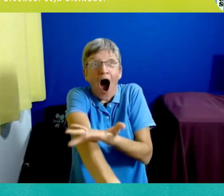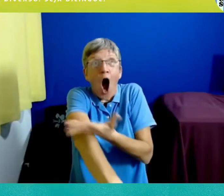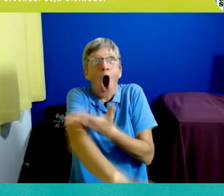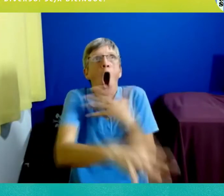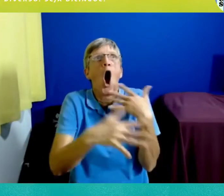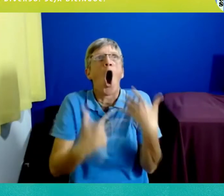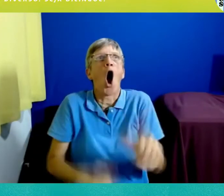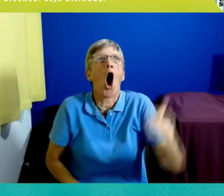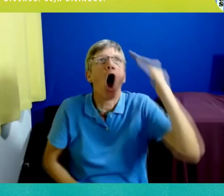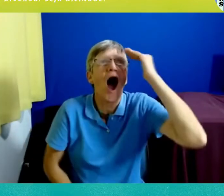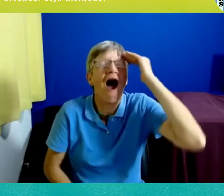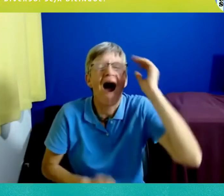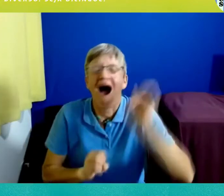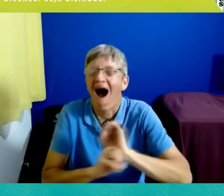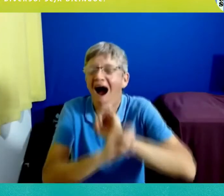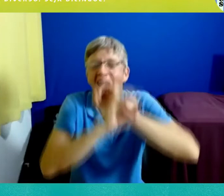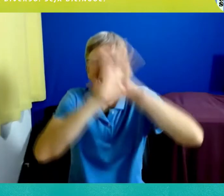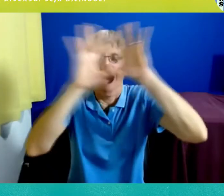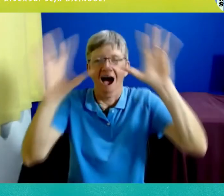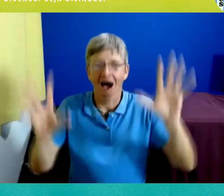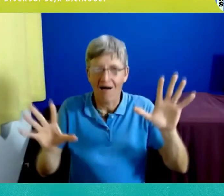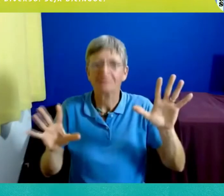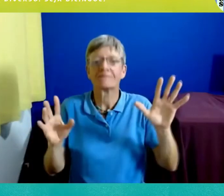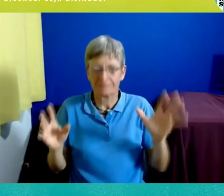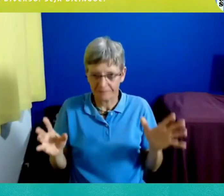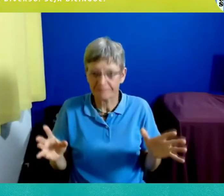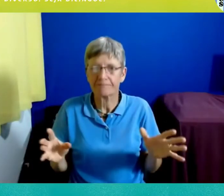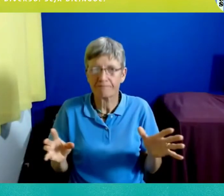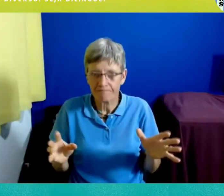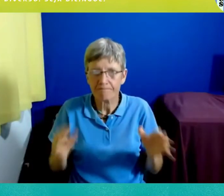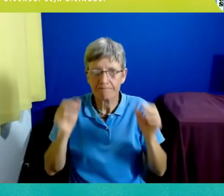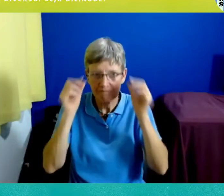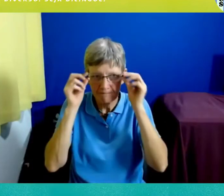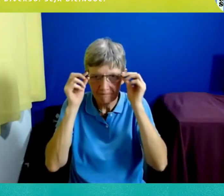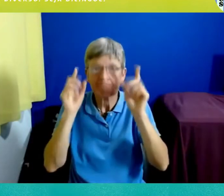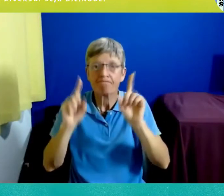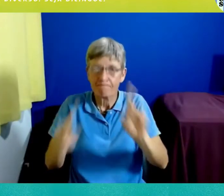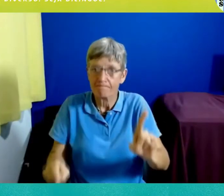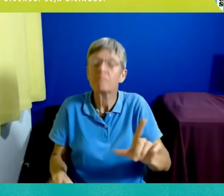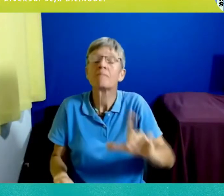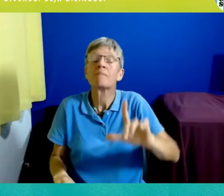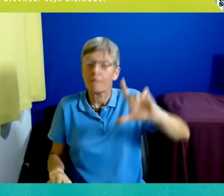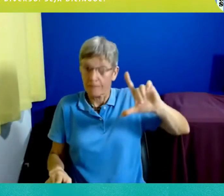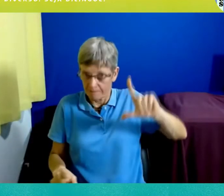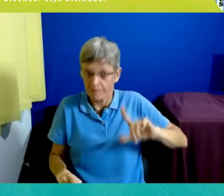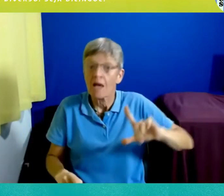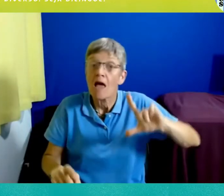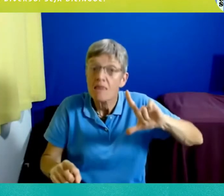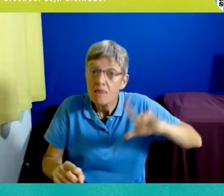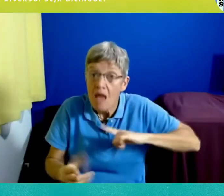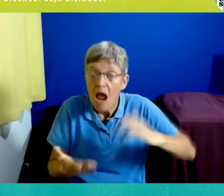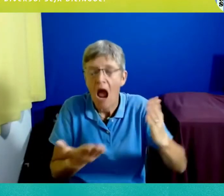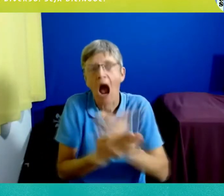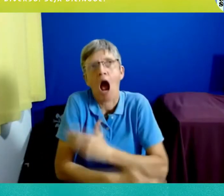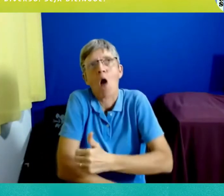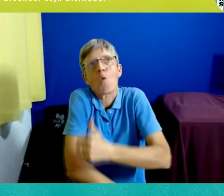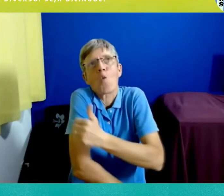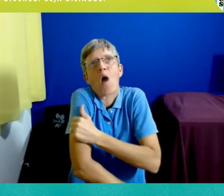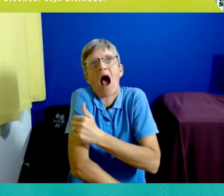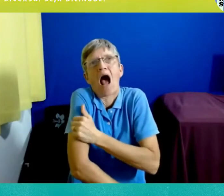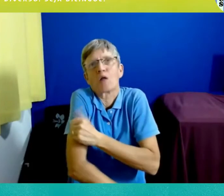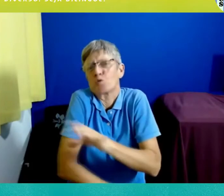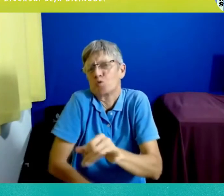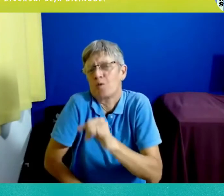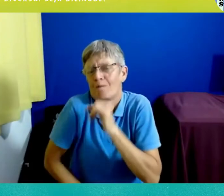ela, a Libras, no caso, ele faz aquele entendimento e junto à emoção.